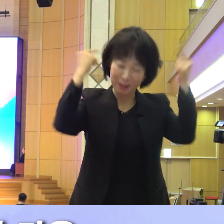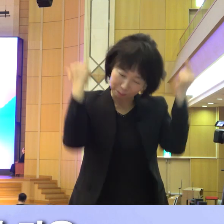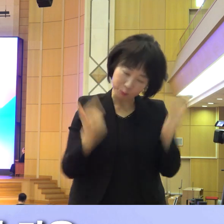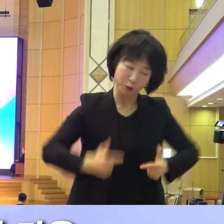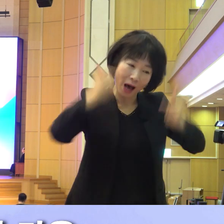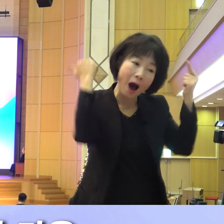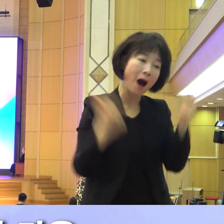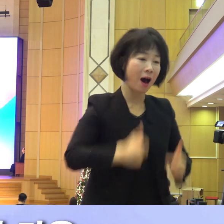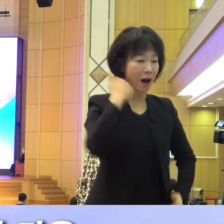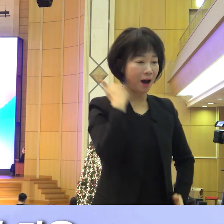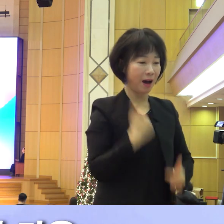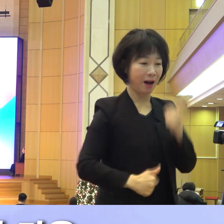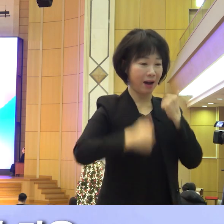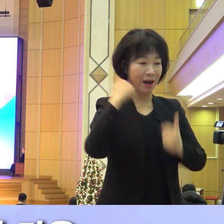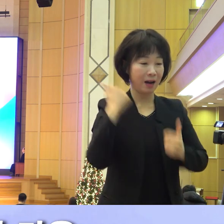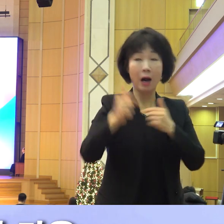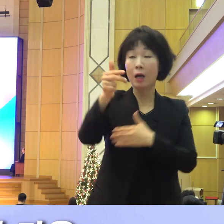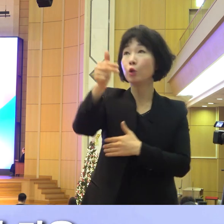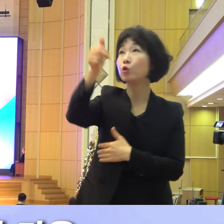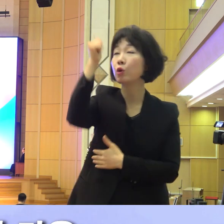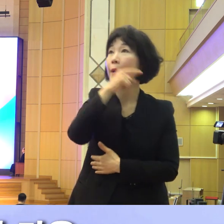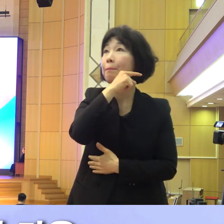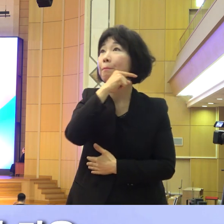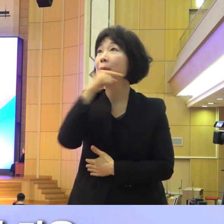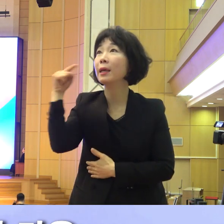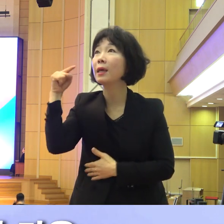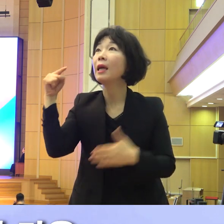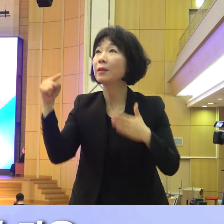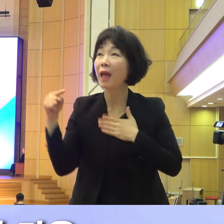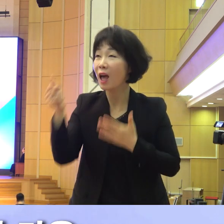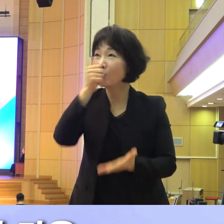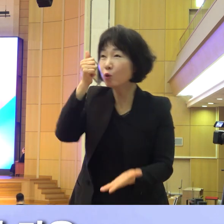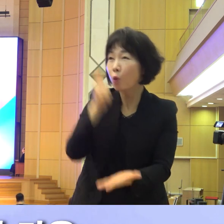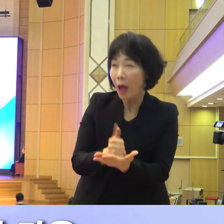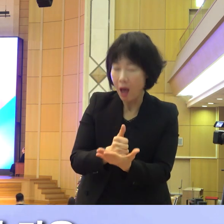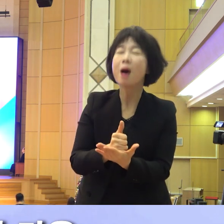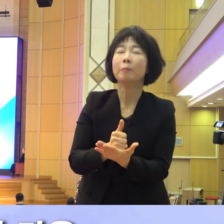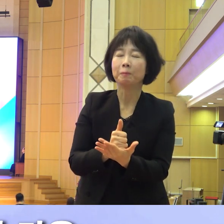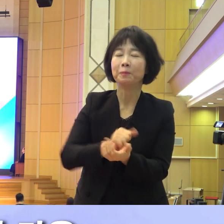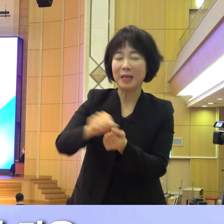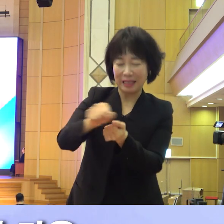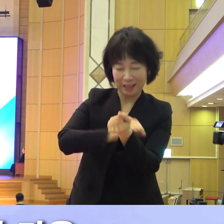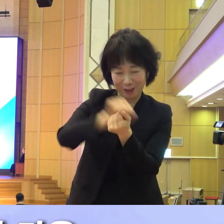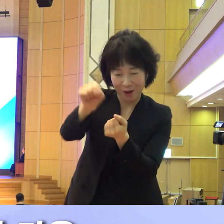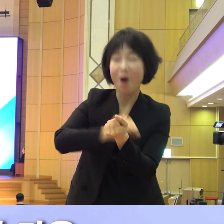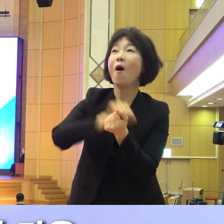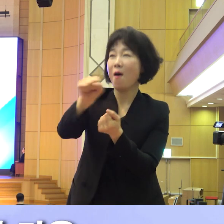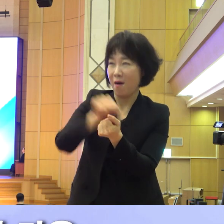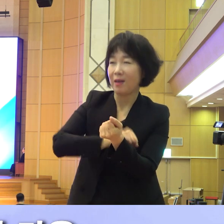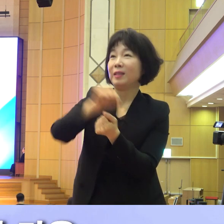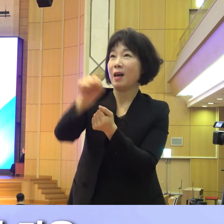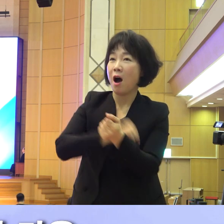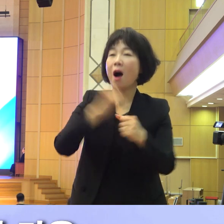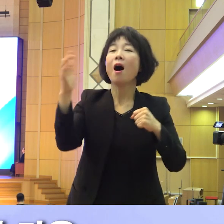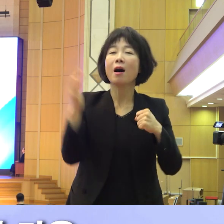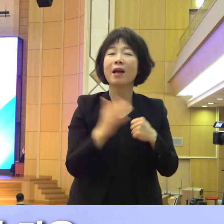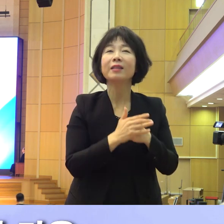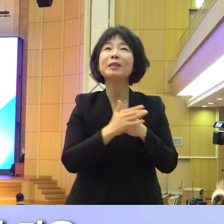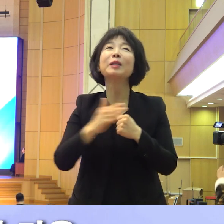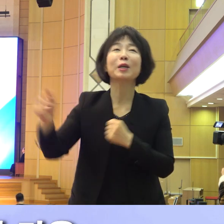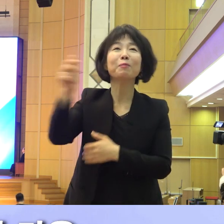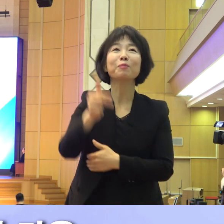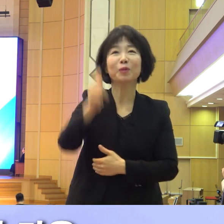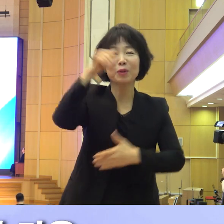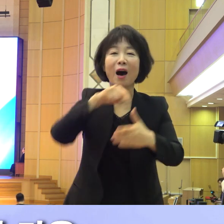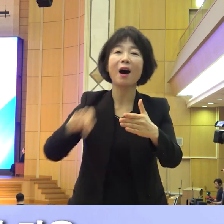늘 기쁘다. 그 피가 내 죄 씻으셨으니 나 주와